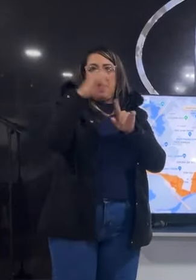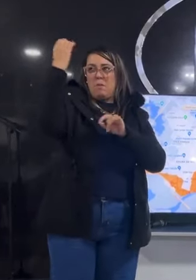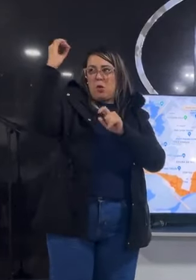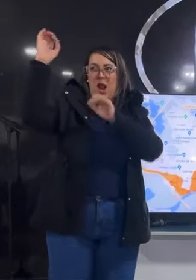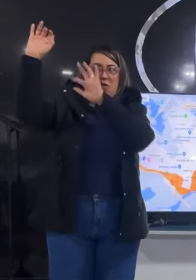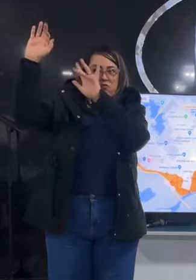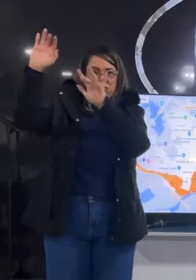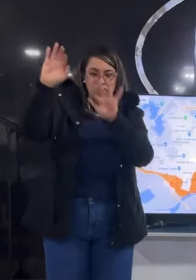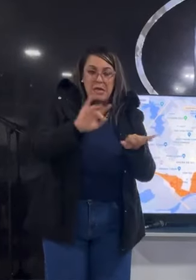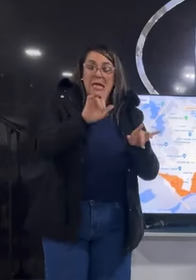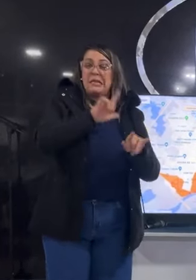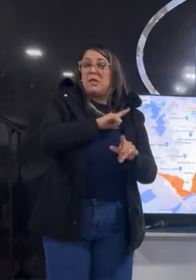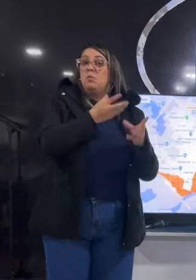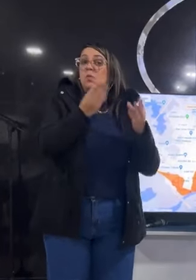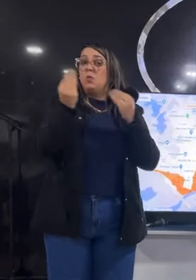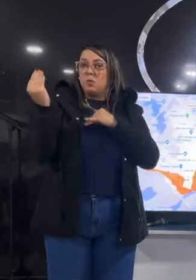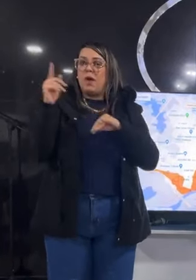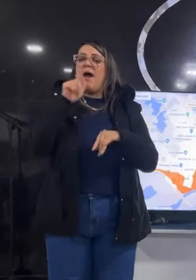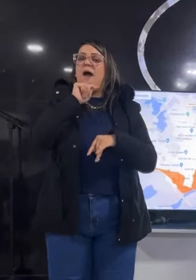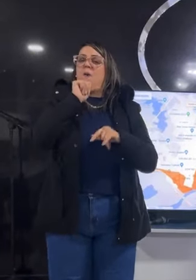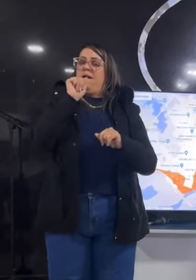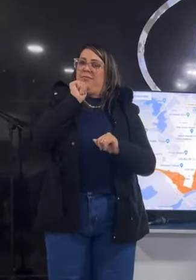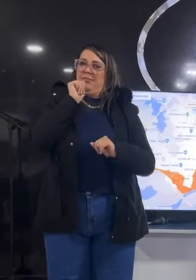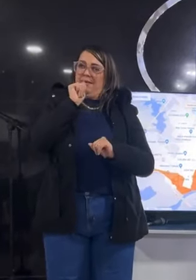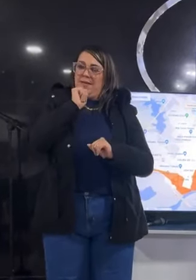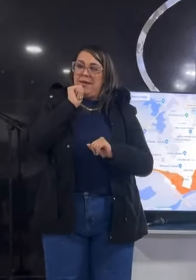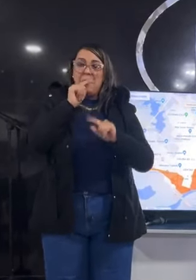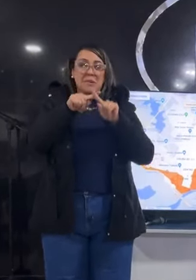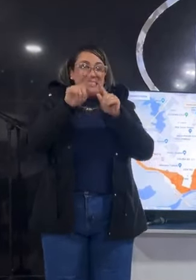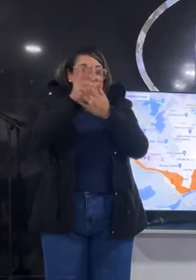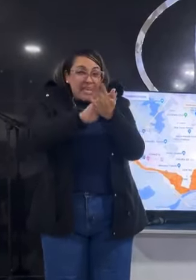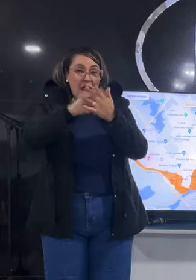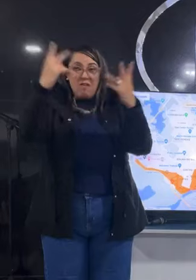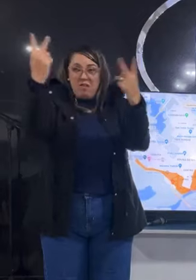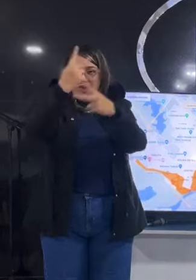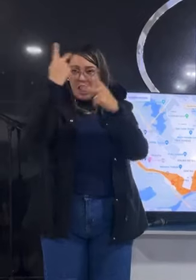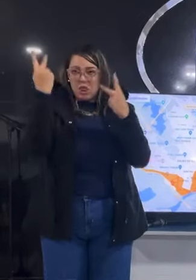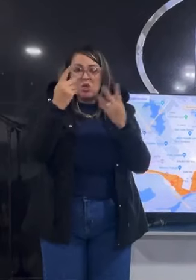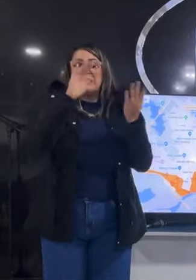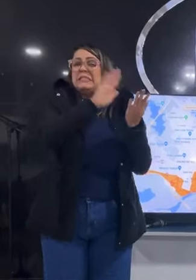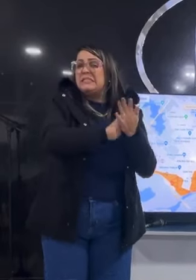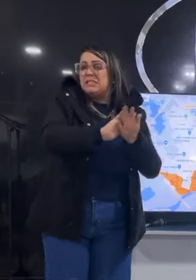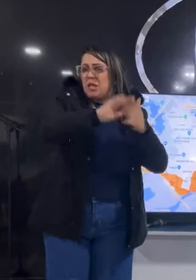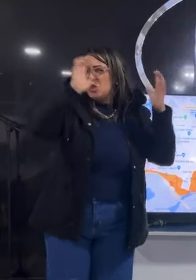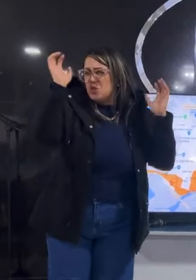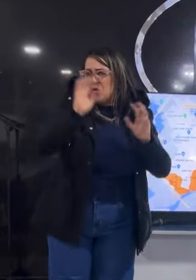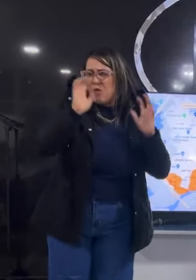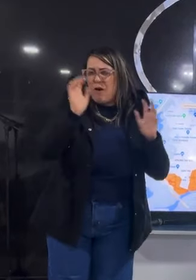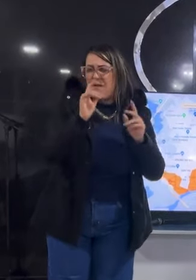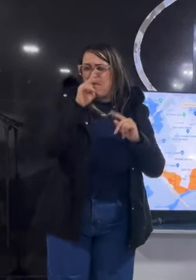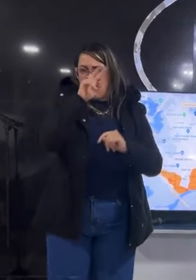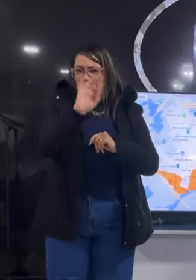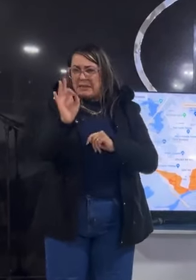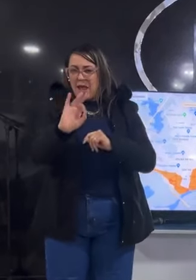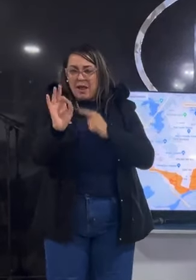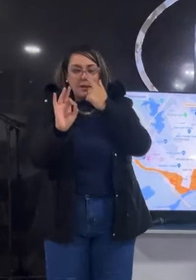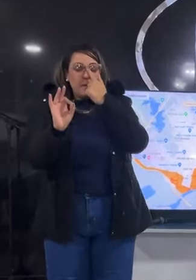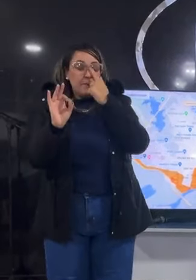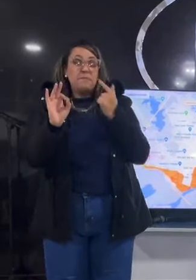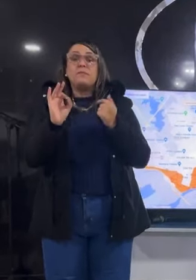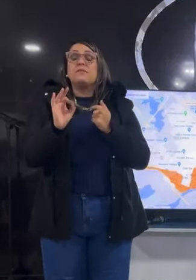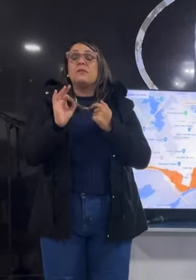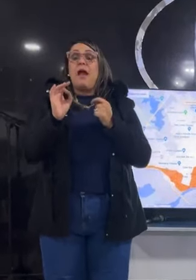água para passar aqui mas sem ventos fortes desfavoráveis e sem chuvas novas volumosas a tendência